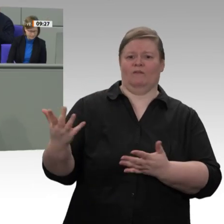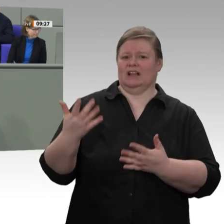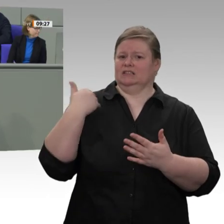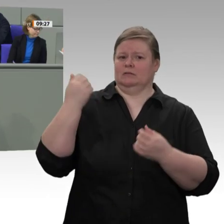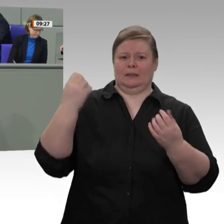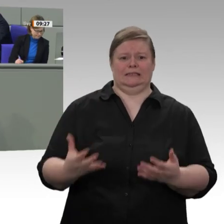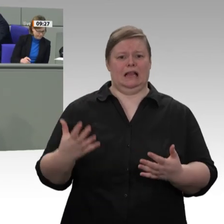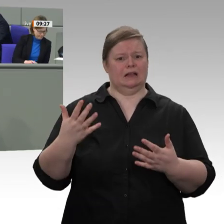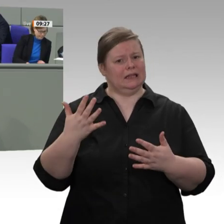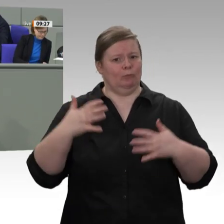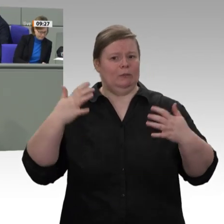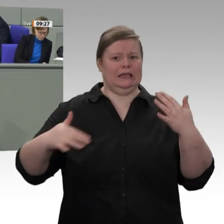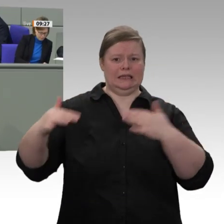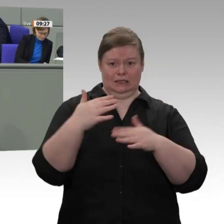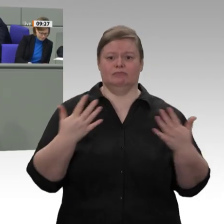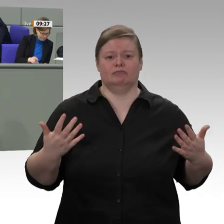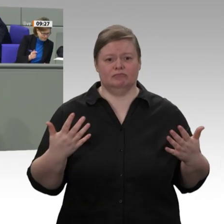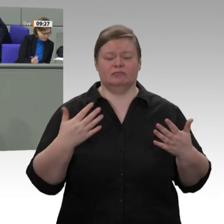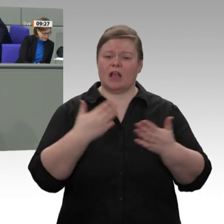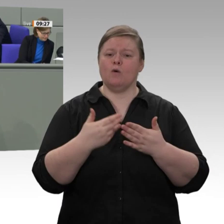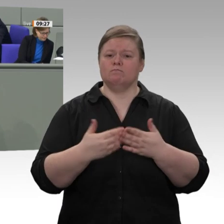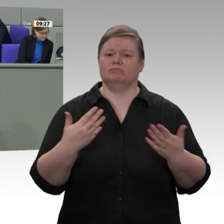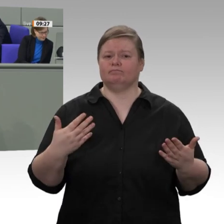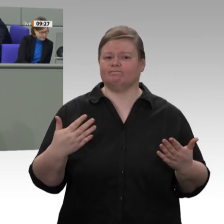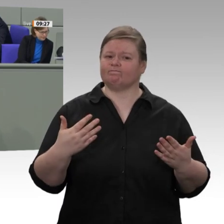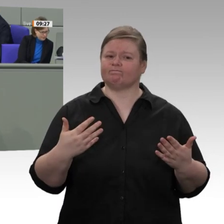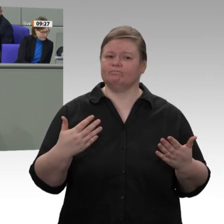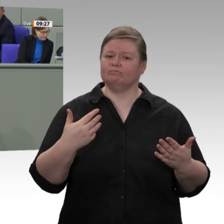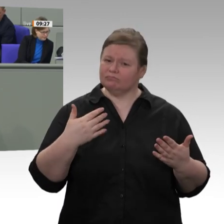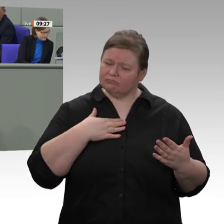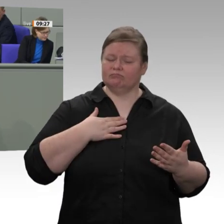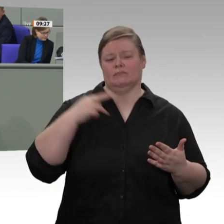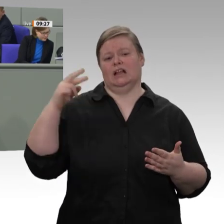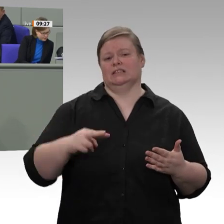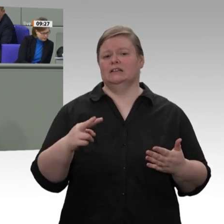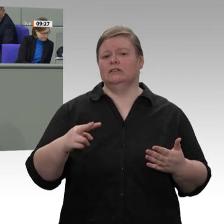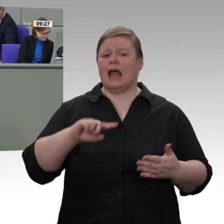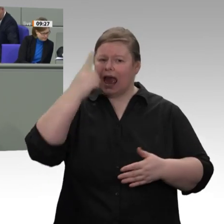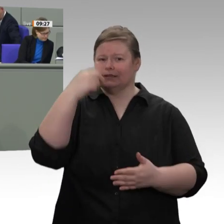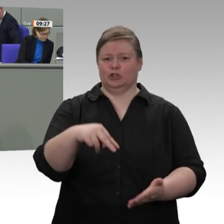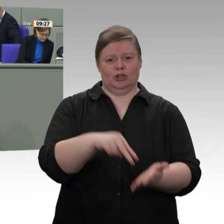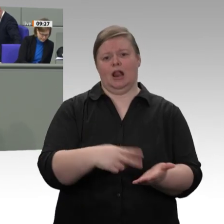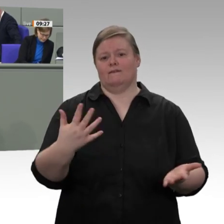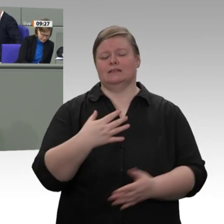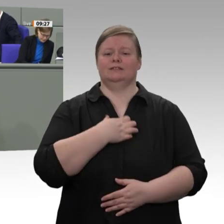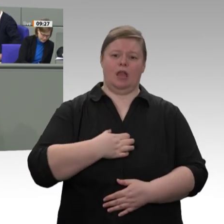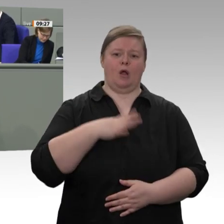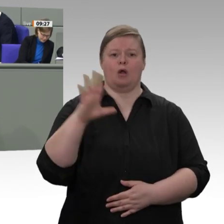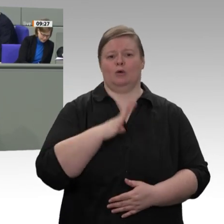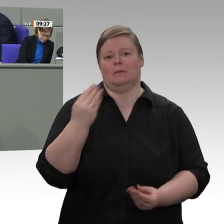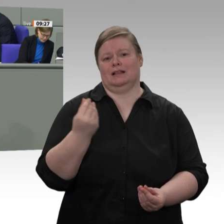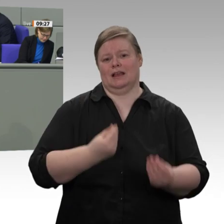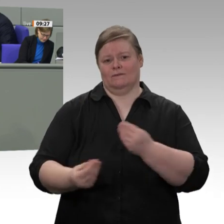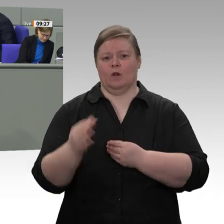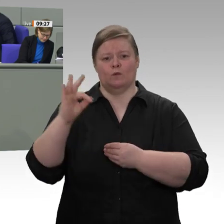Bundestagspräsidenten für seine Worte im Namen, ich hoffe, des ganzen Hauses, manchmal habe ich ein bisschen Zweifel darüber, ob es wirklich das